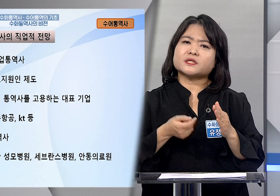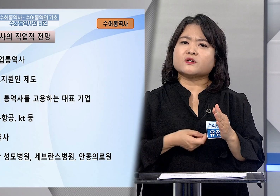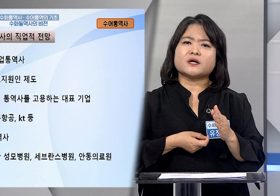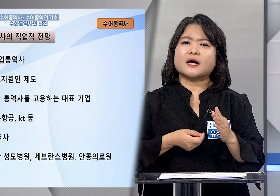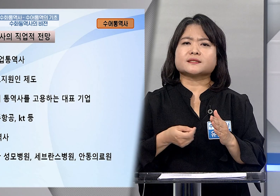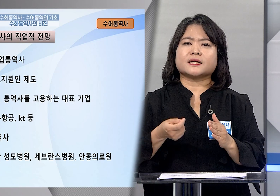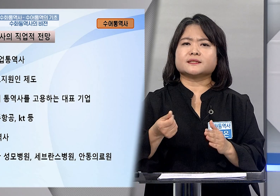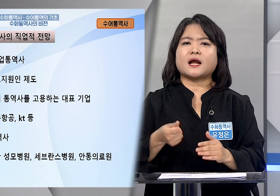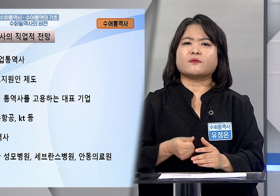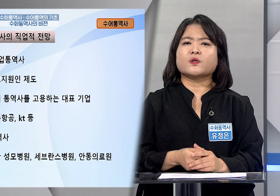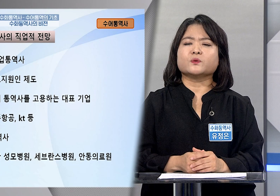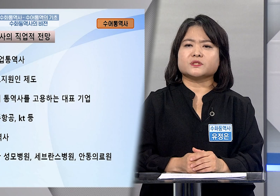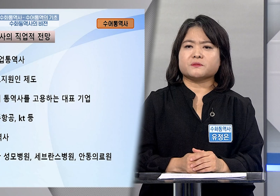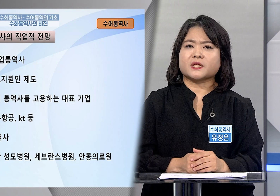이거 아직까지 잘 안 되고 있습니다.